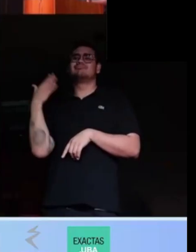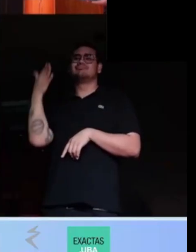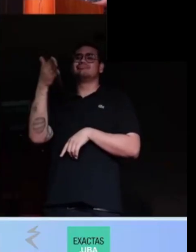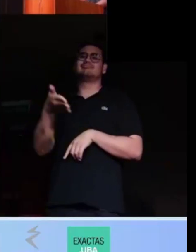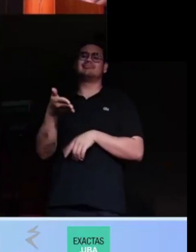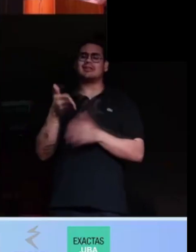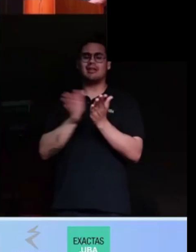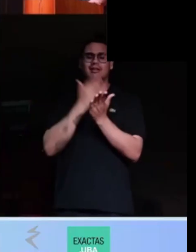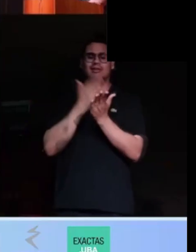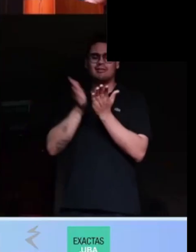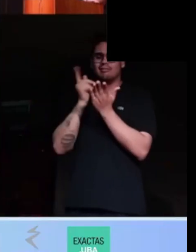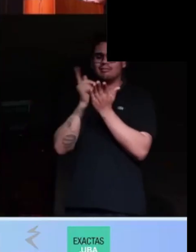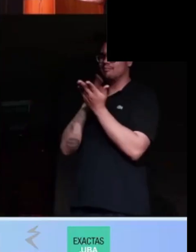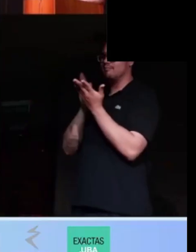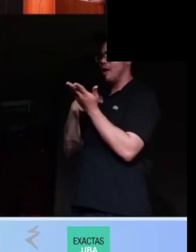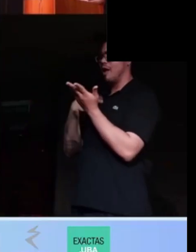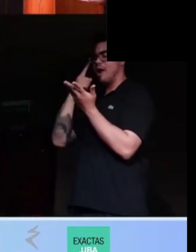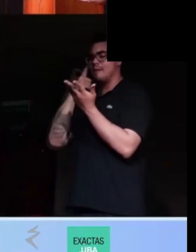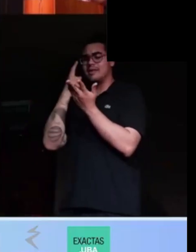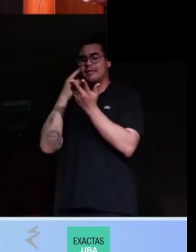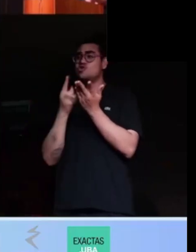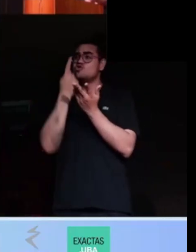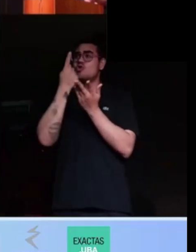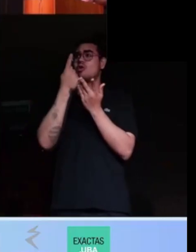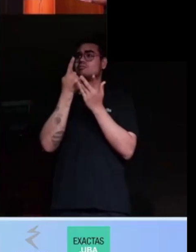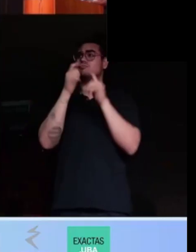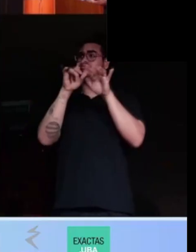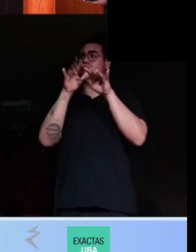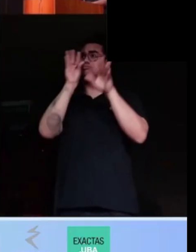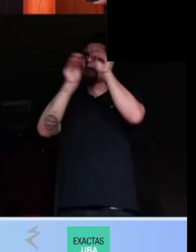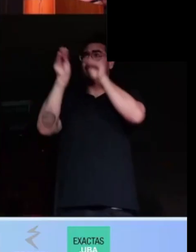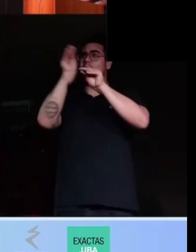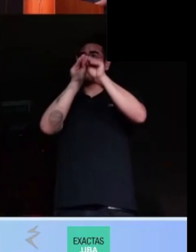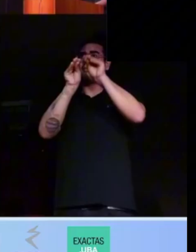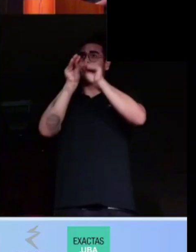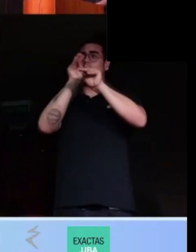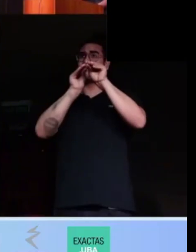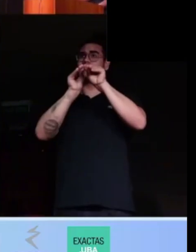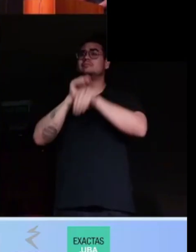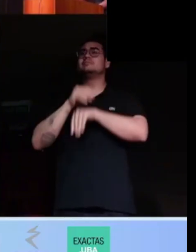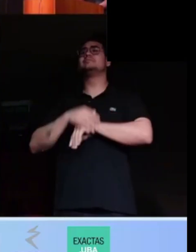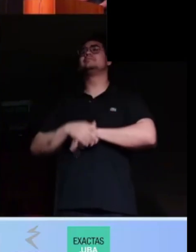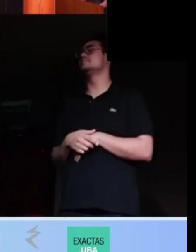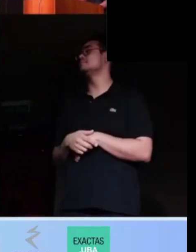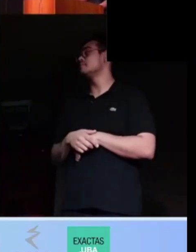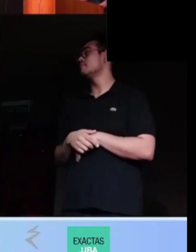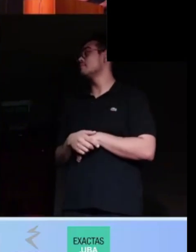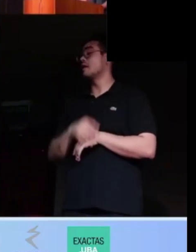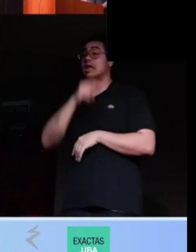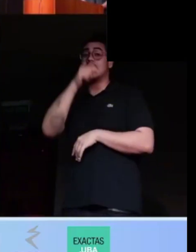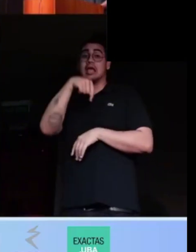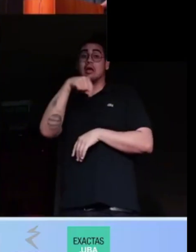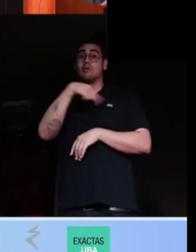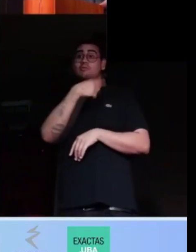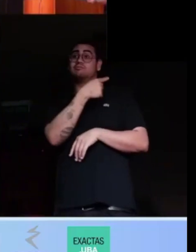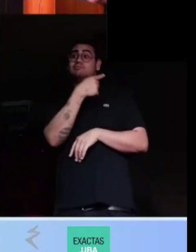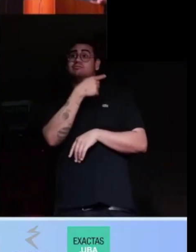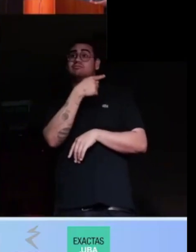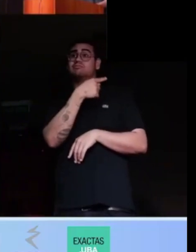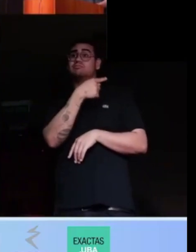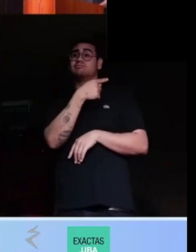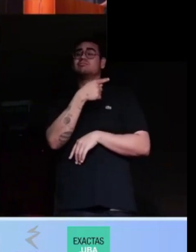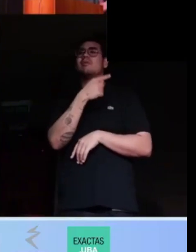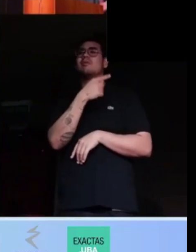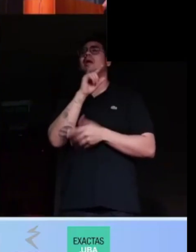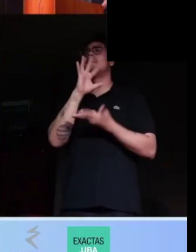y en internet. Y para terminar a la versión que está actualmente, demoré unos